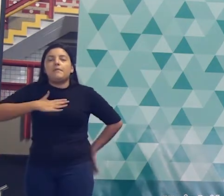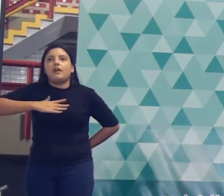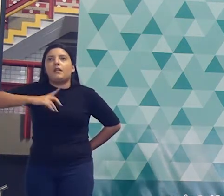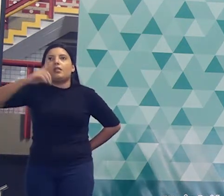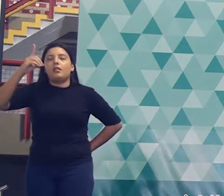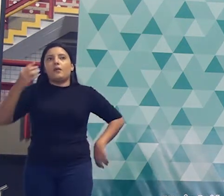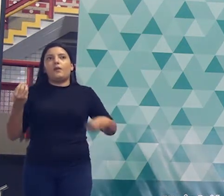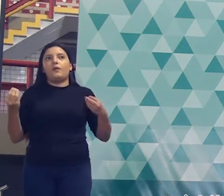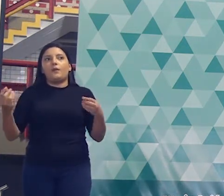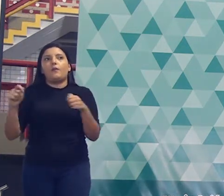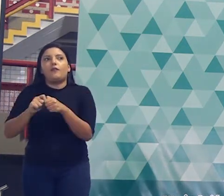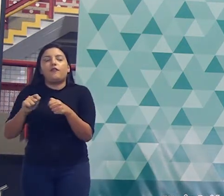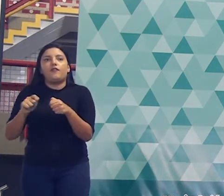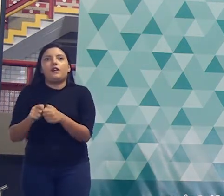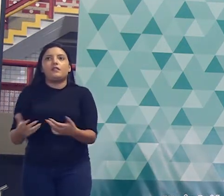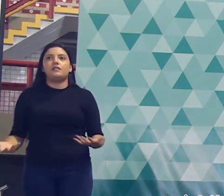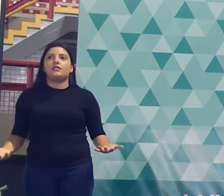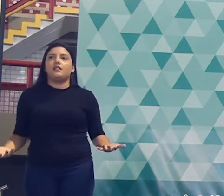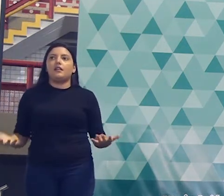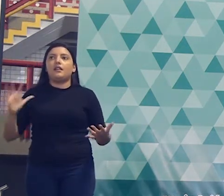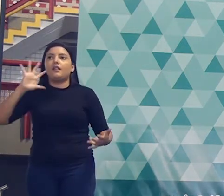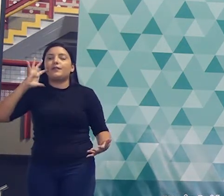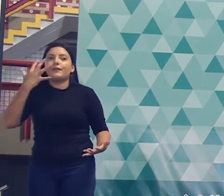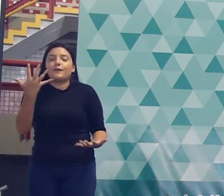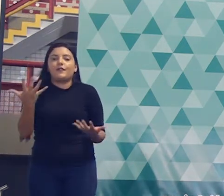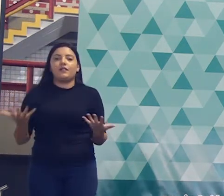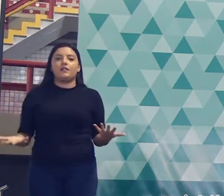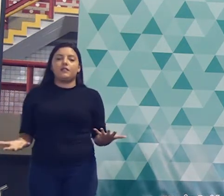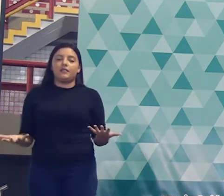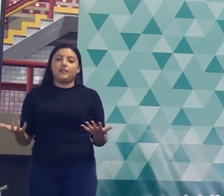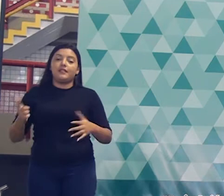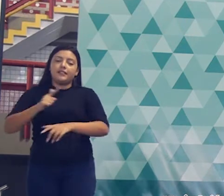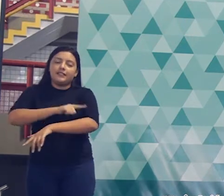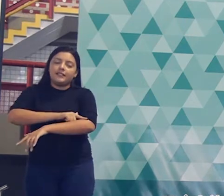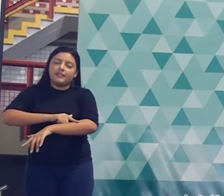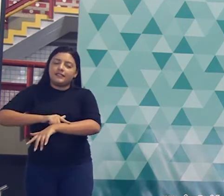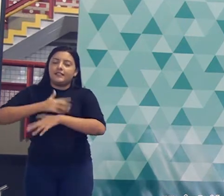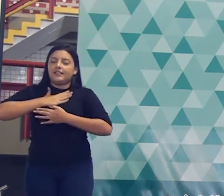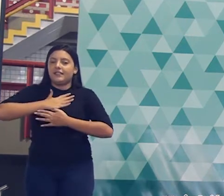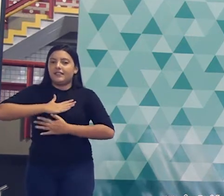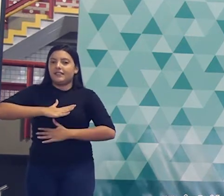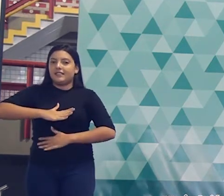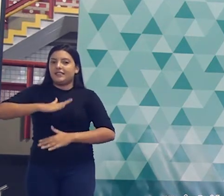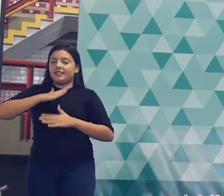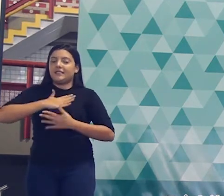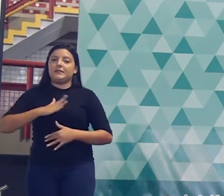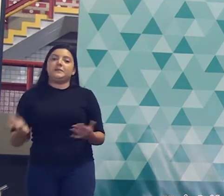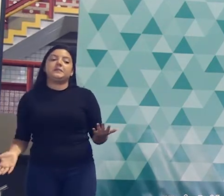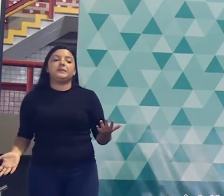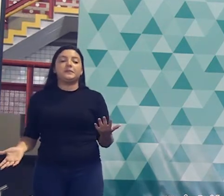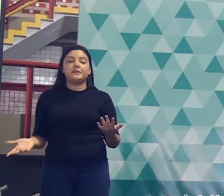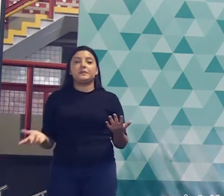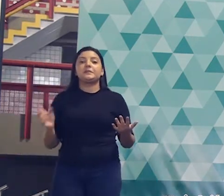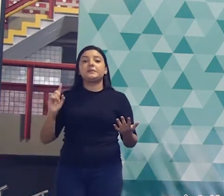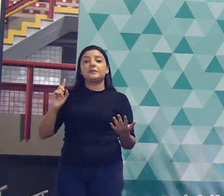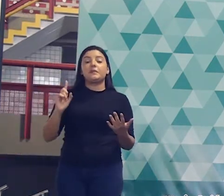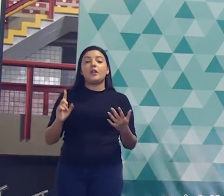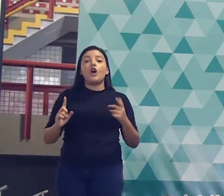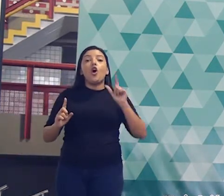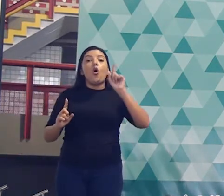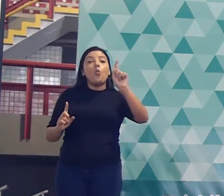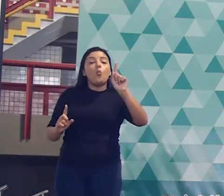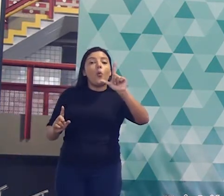saber disso? Como é que eu vou fazer isso? Calma. O item não falou 1